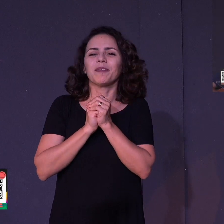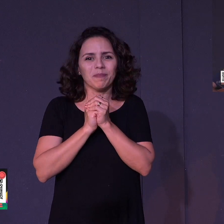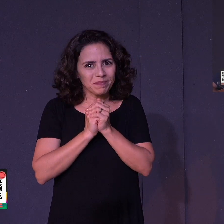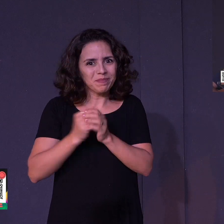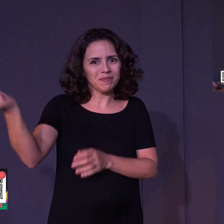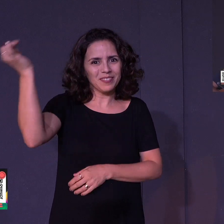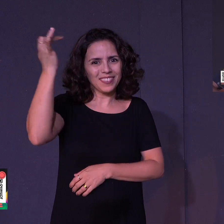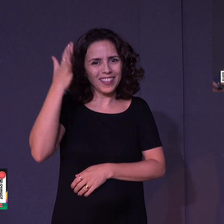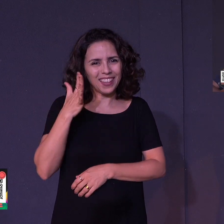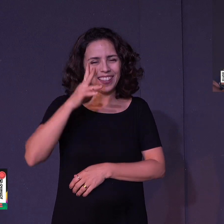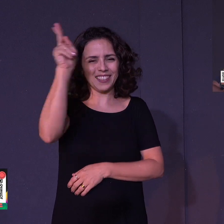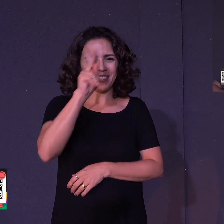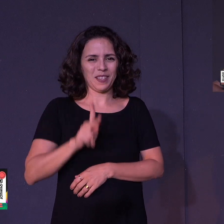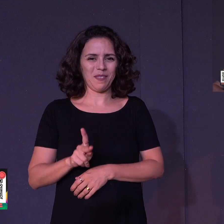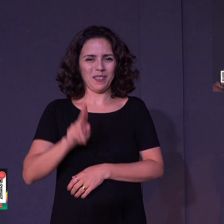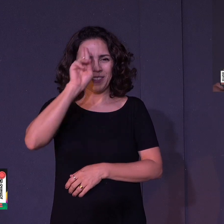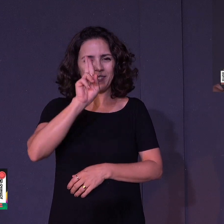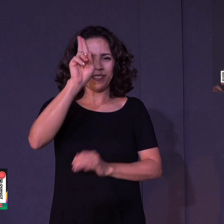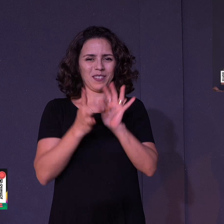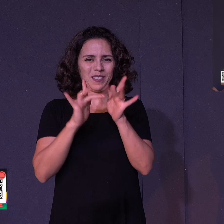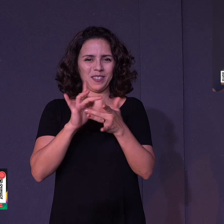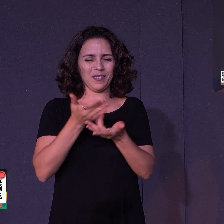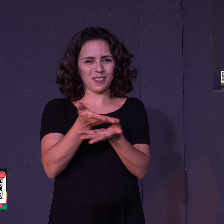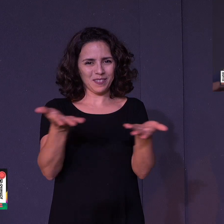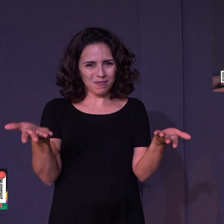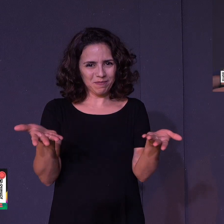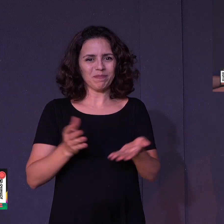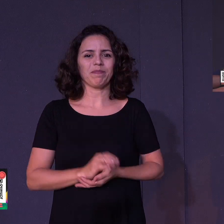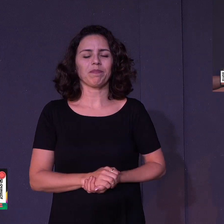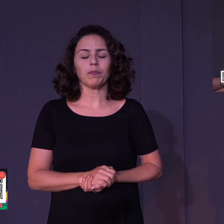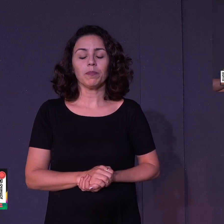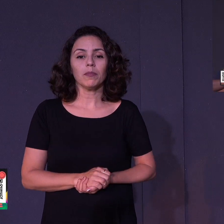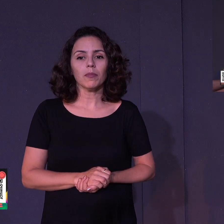graça e a paz do Senhor Jesus esteja com a amada igreja. Bruno,